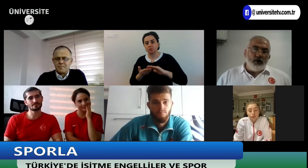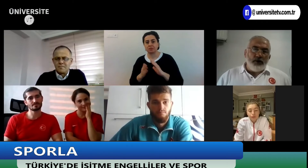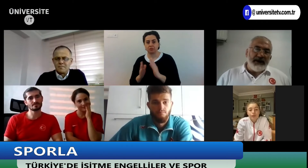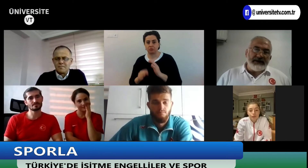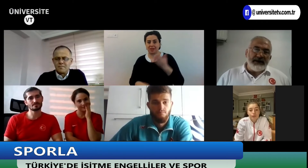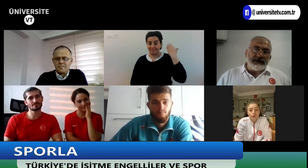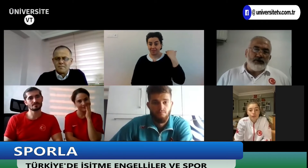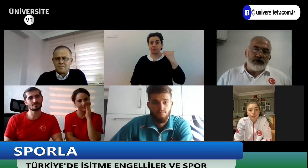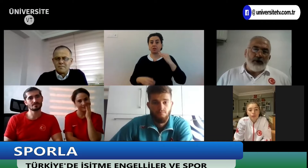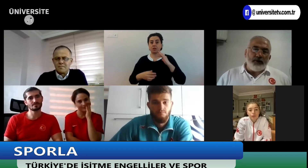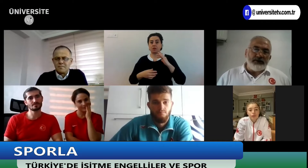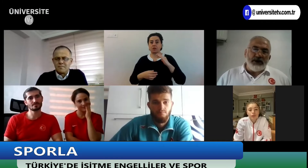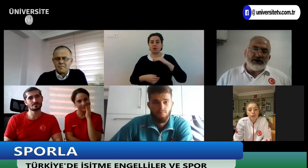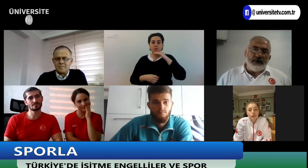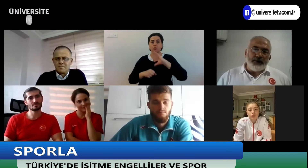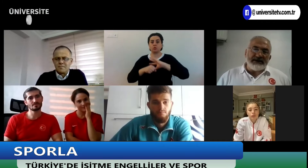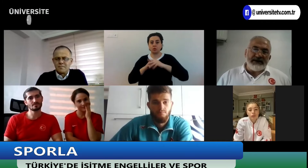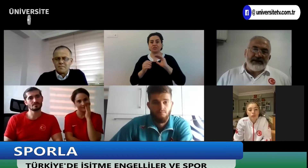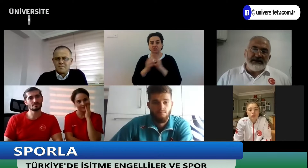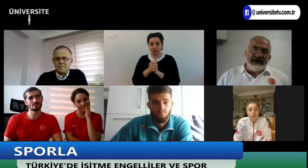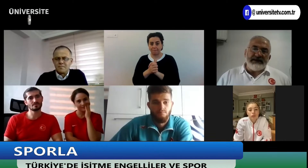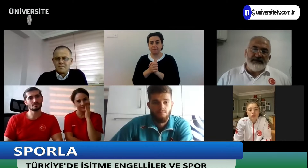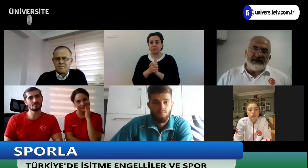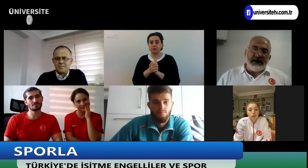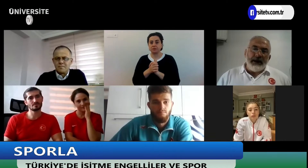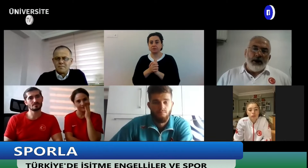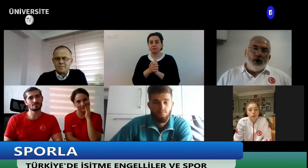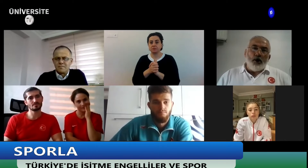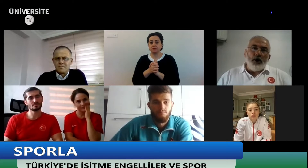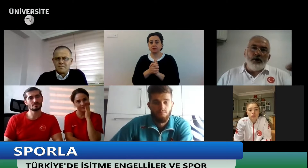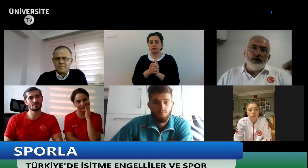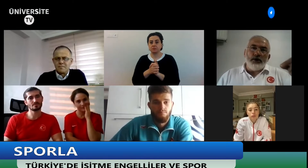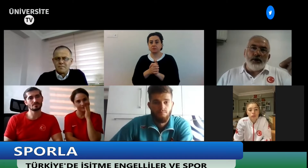biz olimpiyatlardan önce Avrupa Dünya Şampiyonası'na gittiğimizde